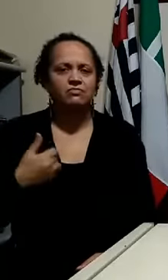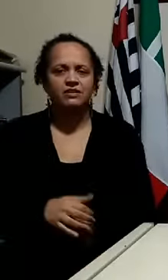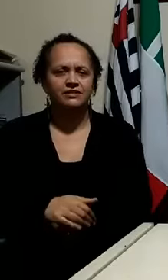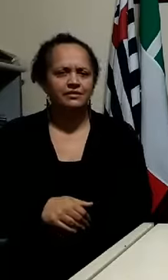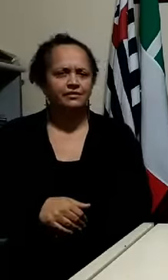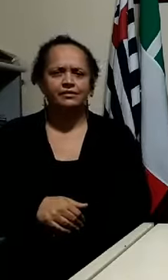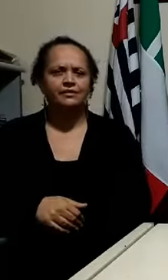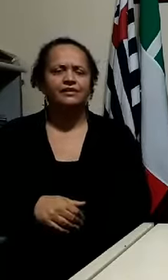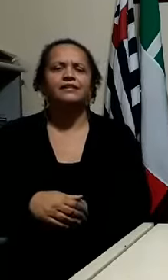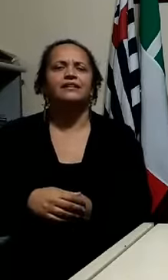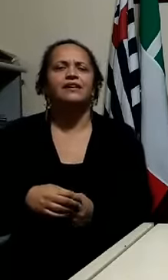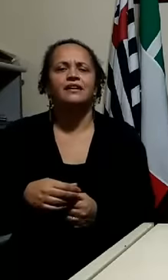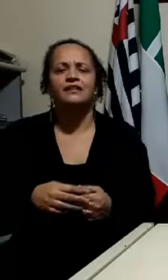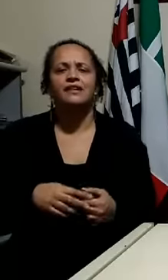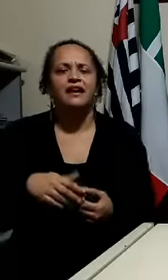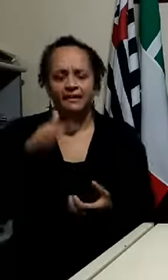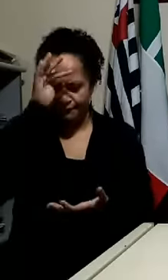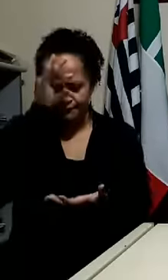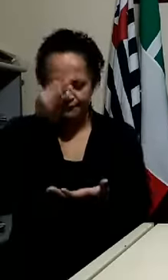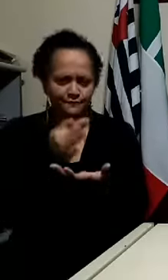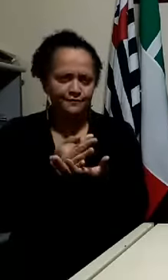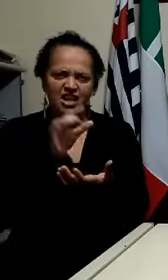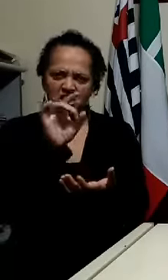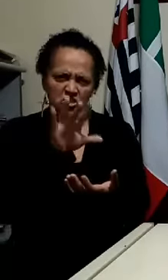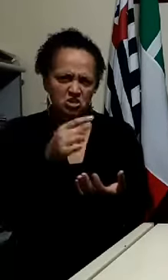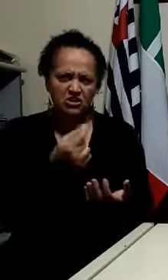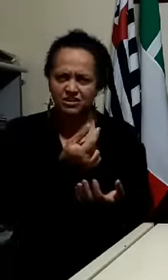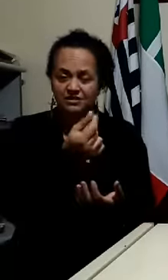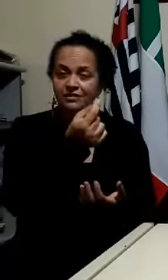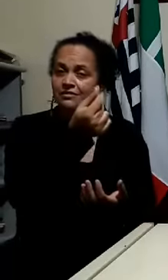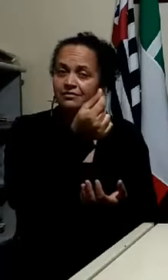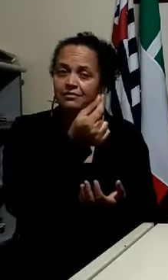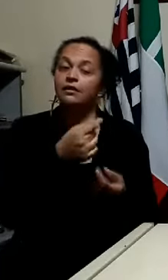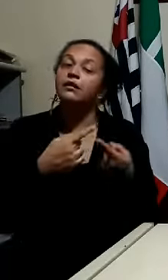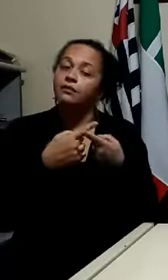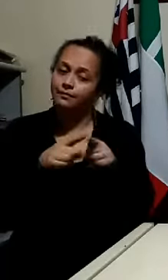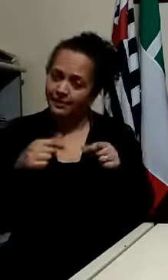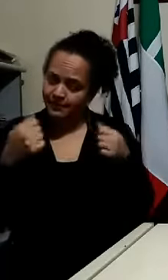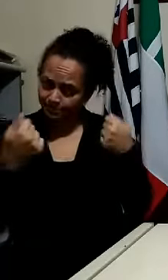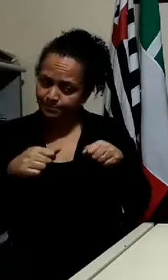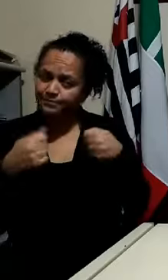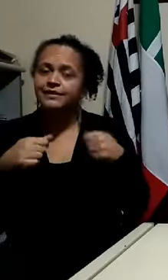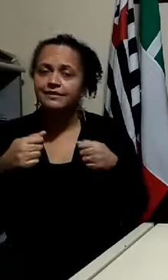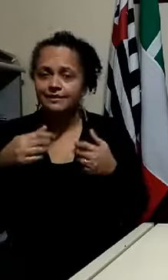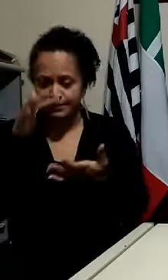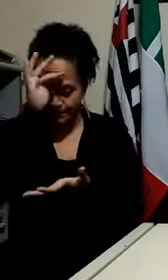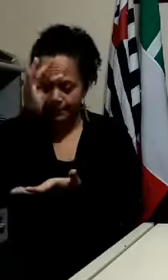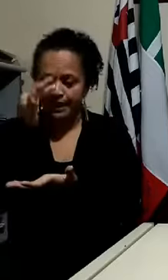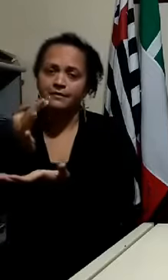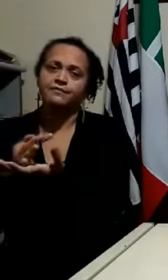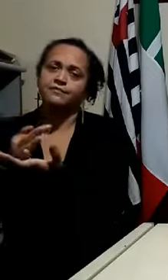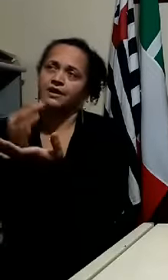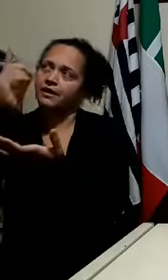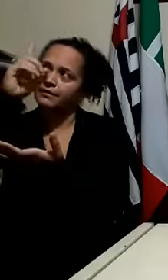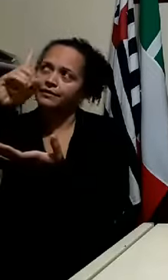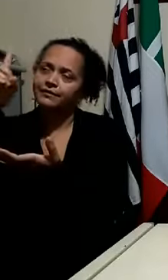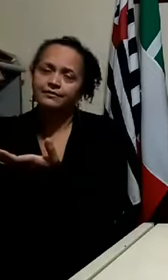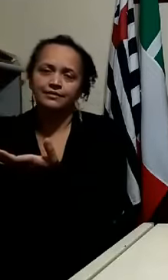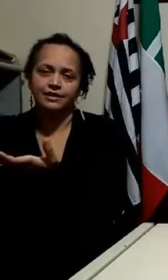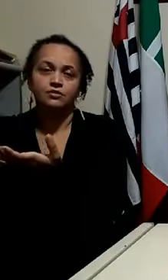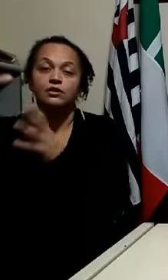da riqueza, mas em Deus, que tudo nos proporciona ricamente para o nosso aprazimento,